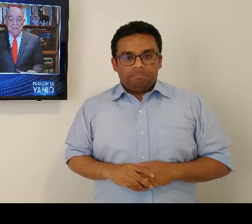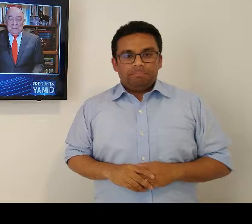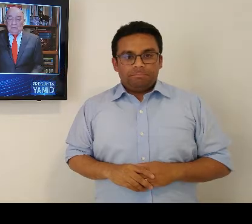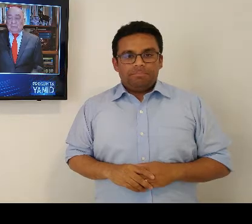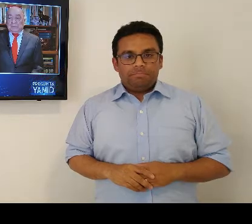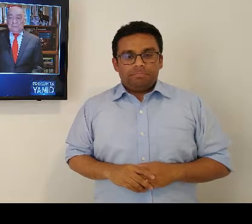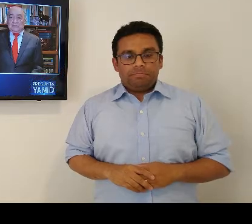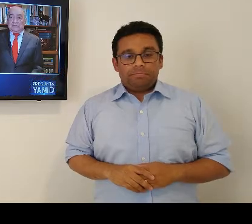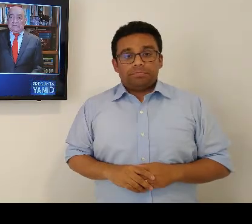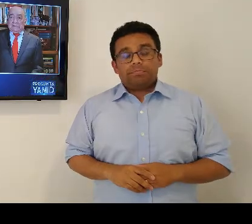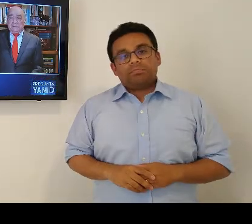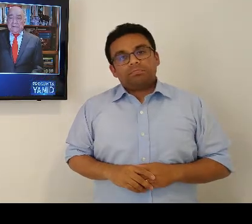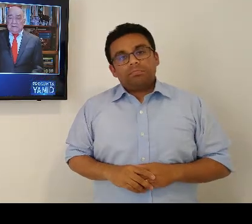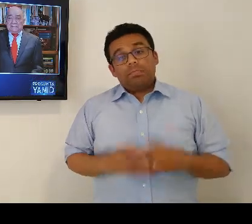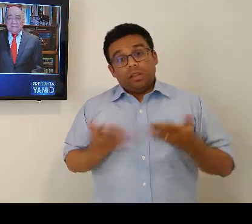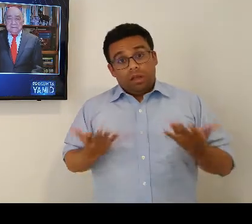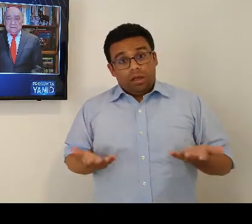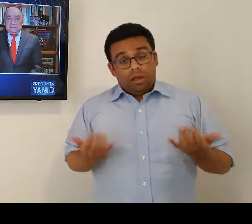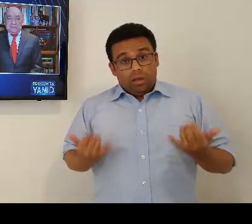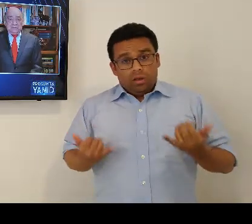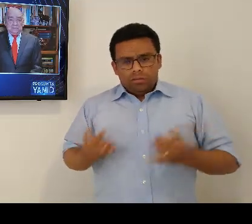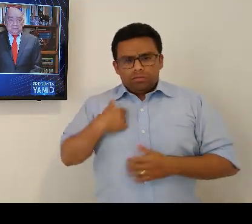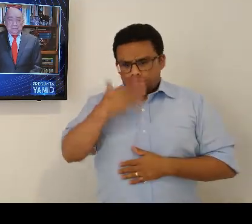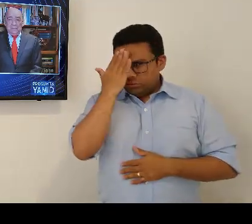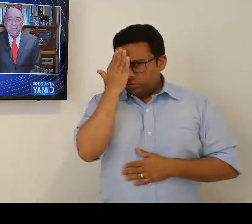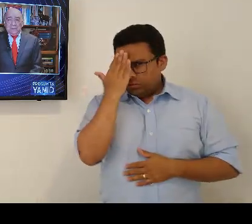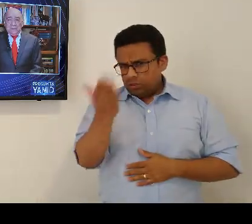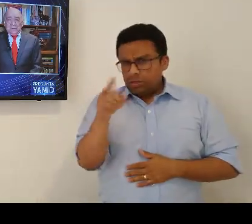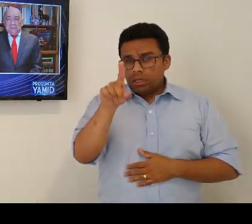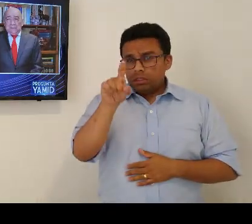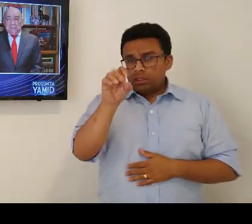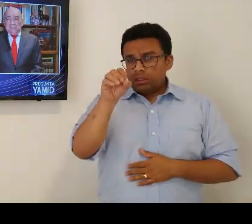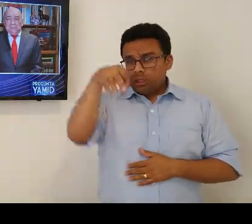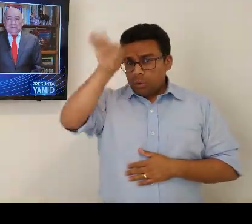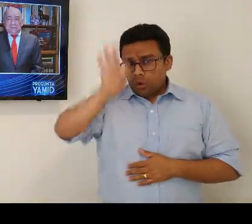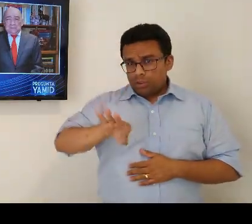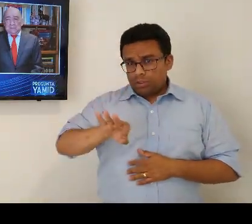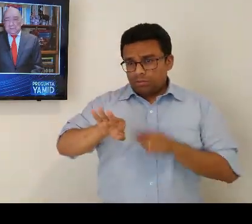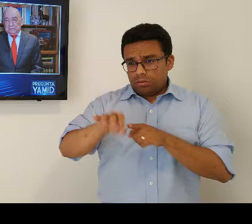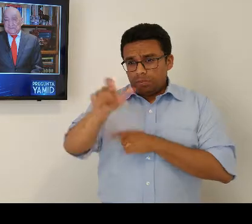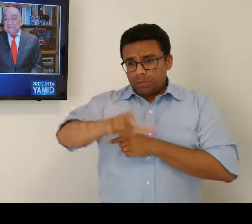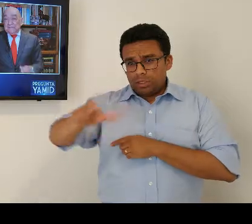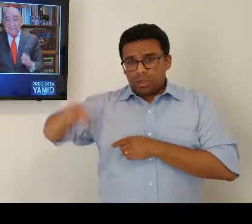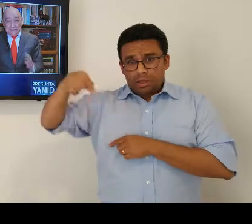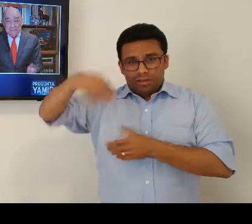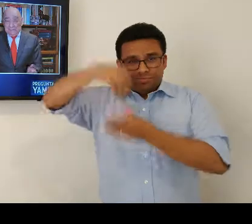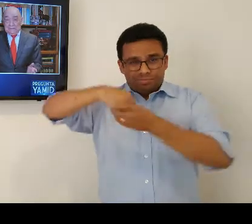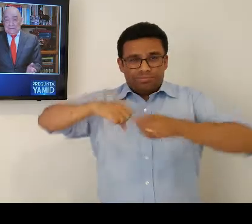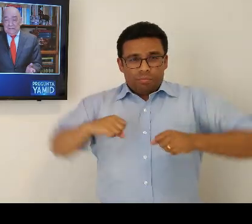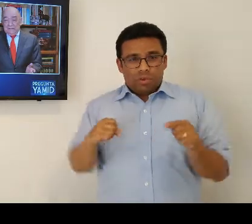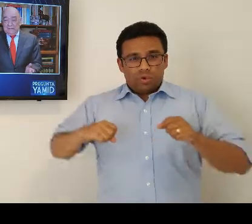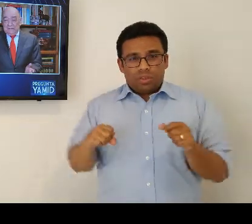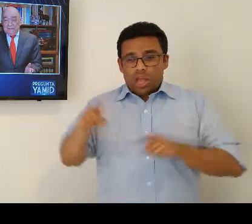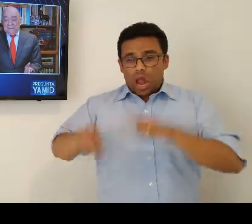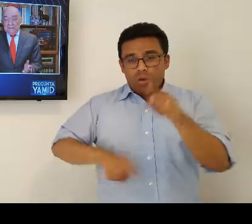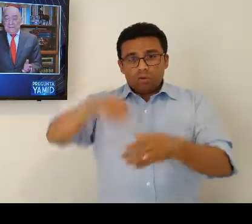Teresa, como usted bien lo sabe, el 60% de la población de Bogotá es